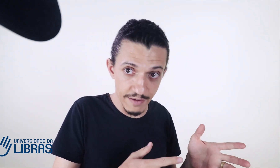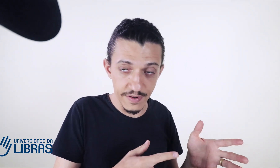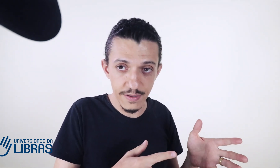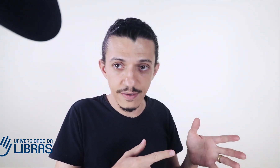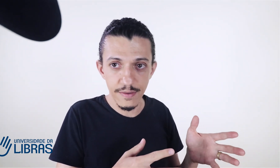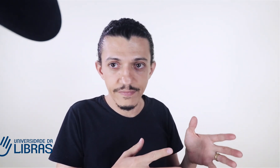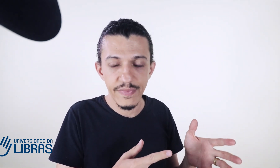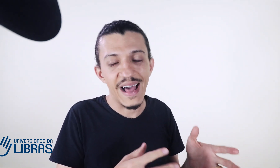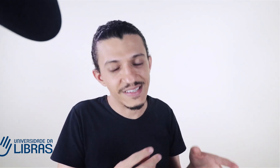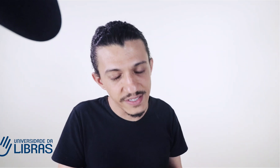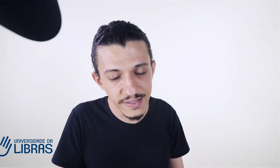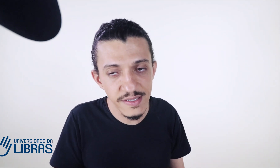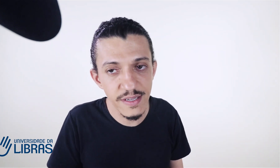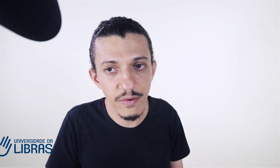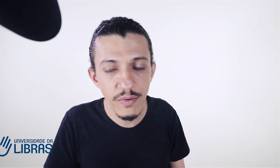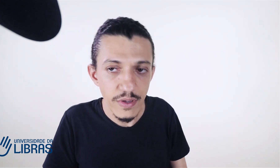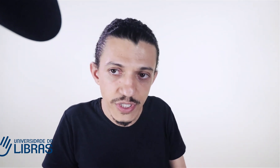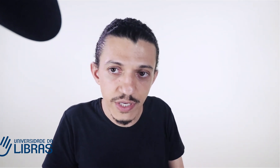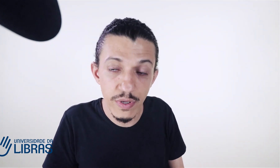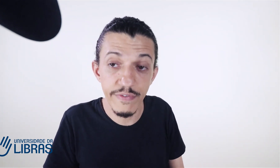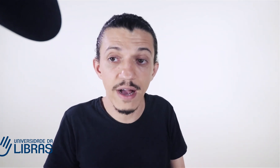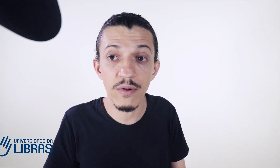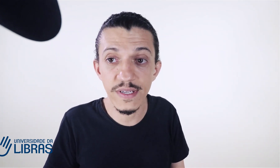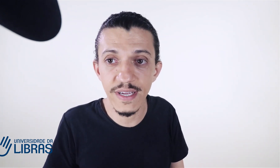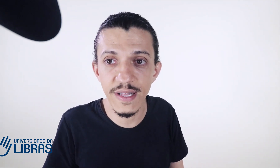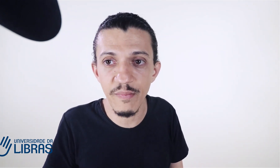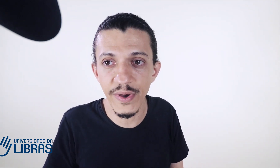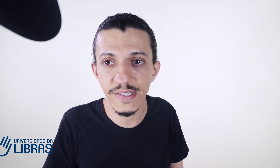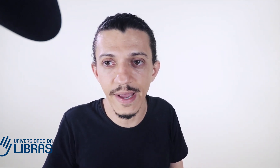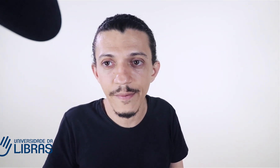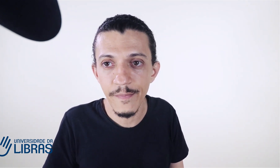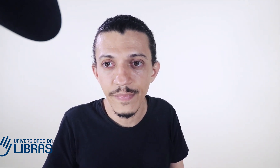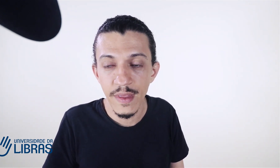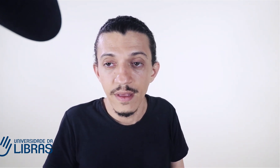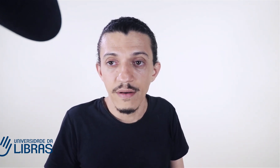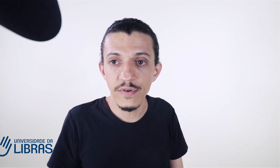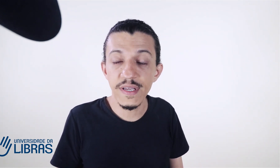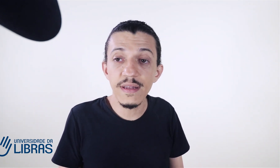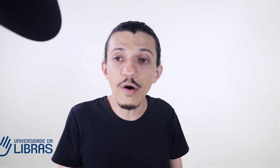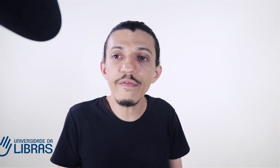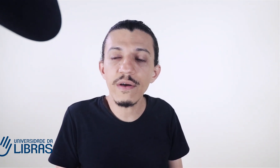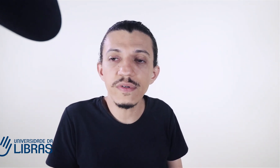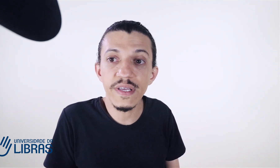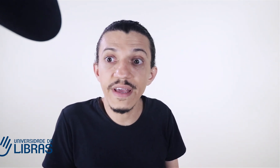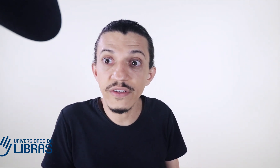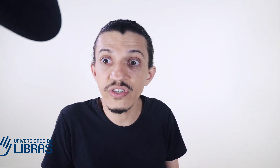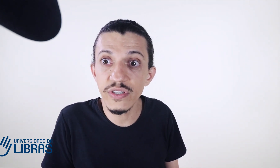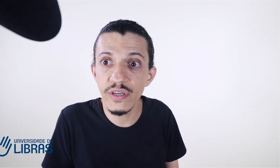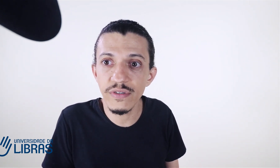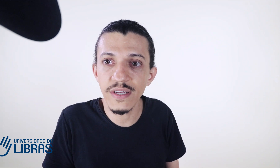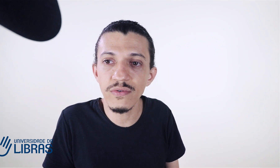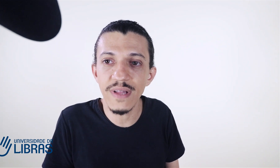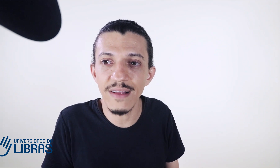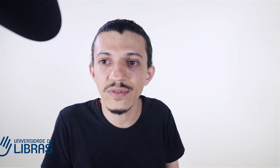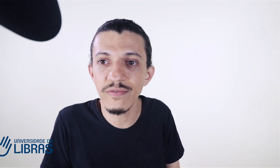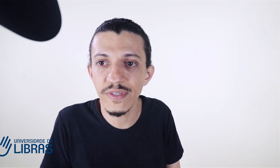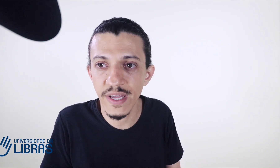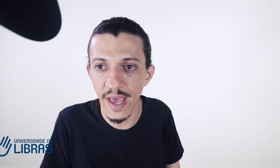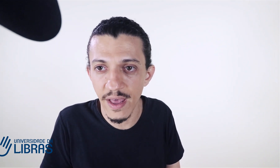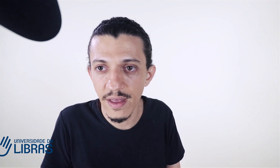estava, as chances são de que o que vai acontecer depois você não vai conseguir atingir os resultados que você quer.